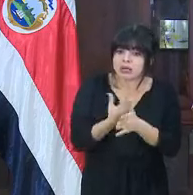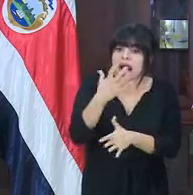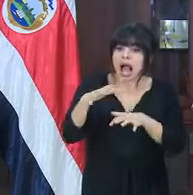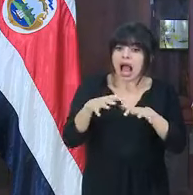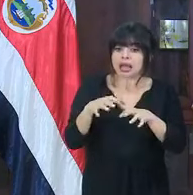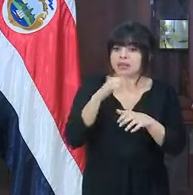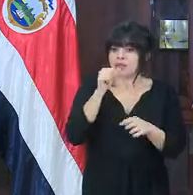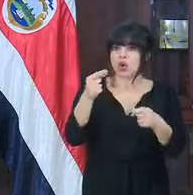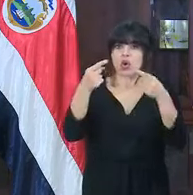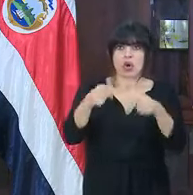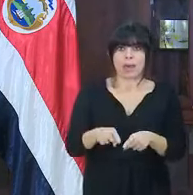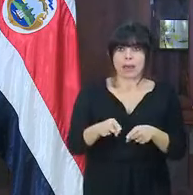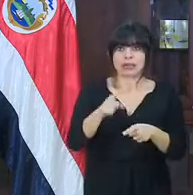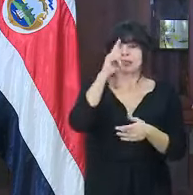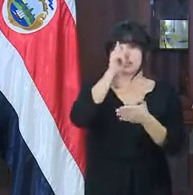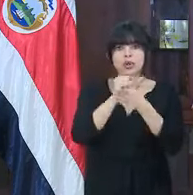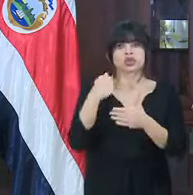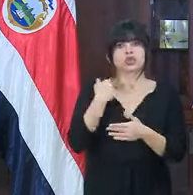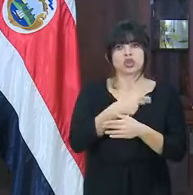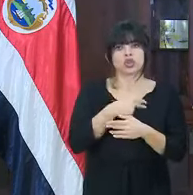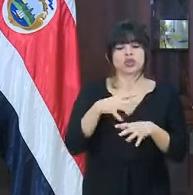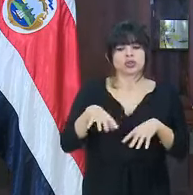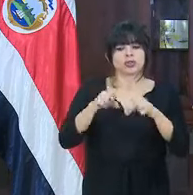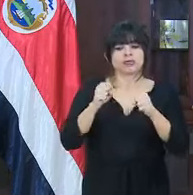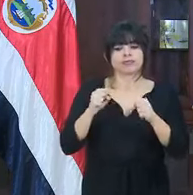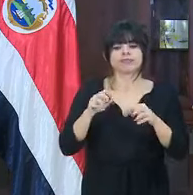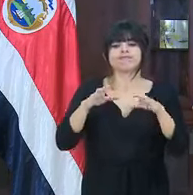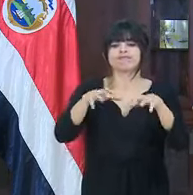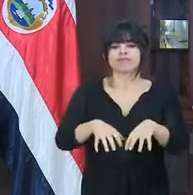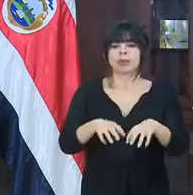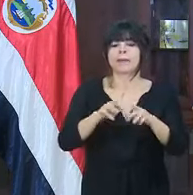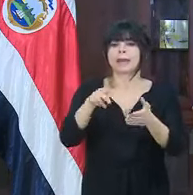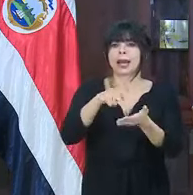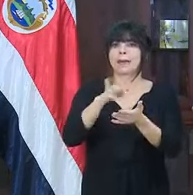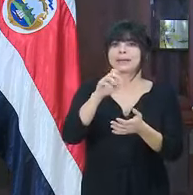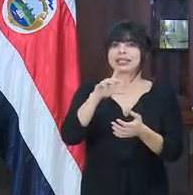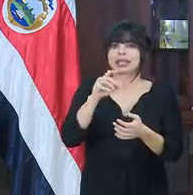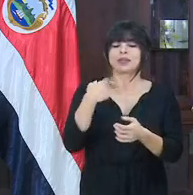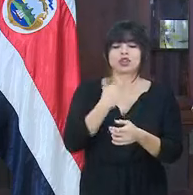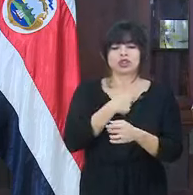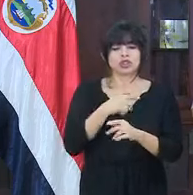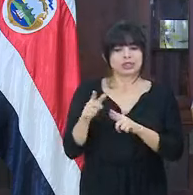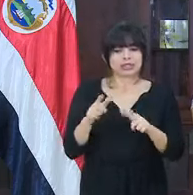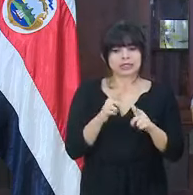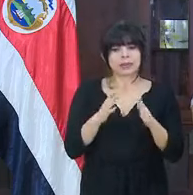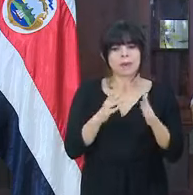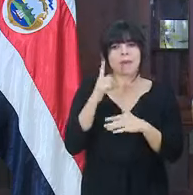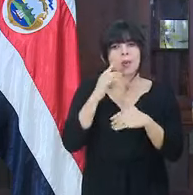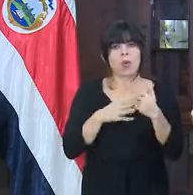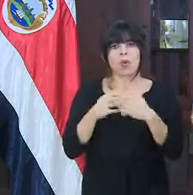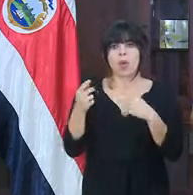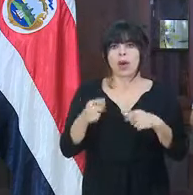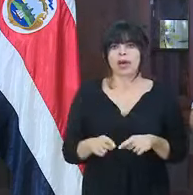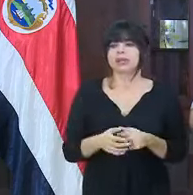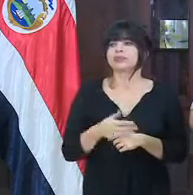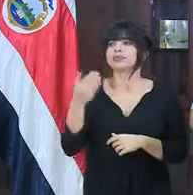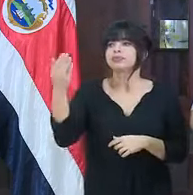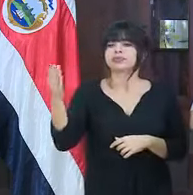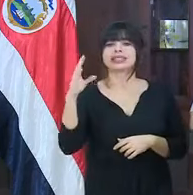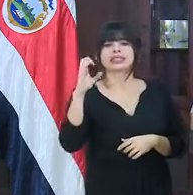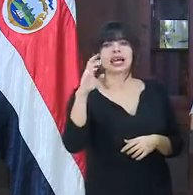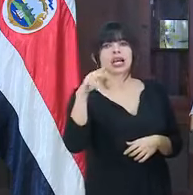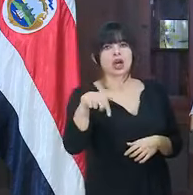actividad ocurra. Y ahí es donde estamos tomando esta medida, como le dije, la del Parque de la Merced. Estamos listos y preparados para cualquier eventualidad.